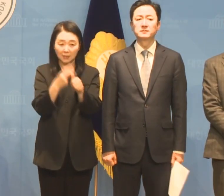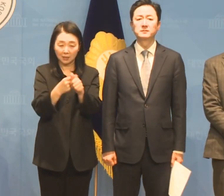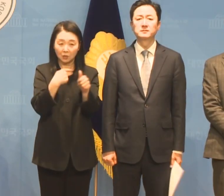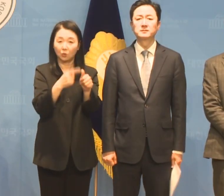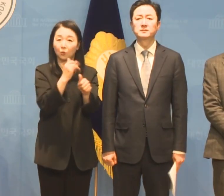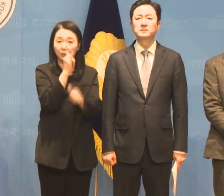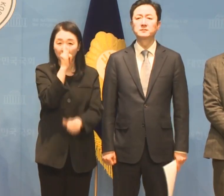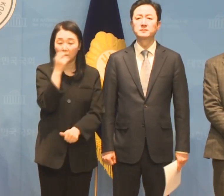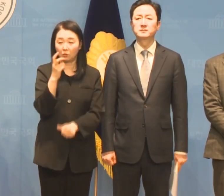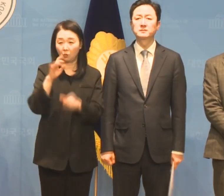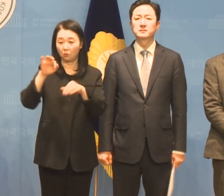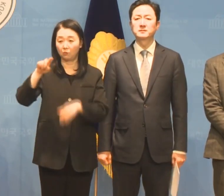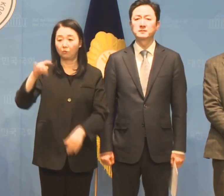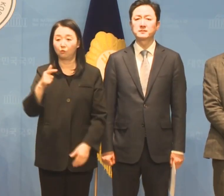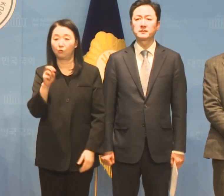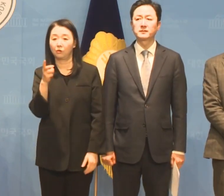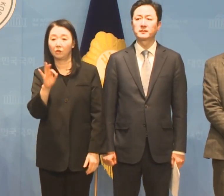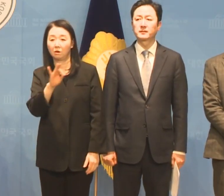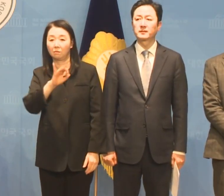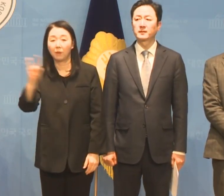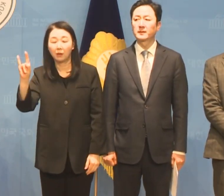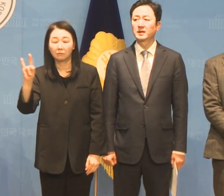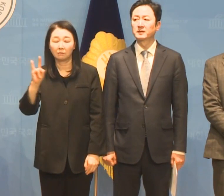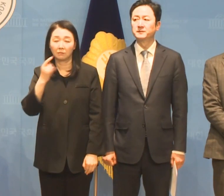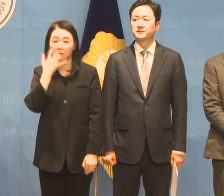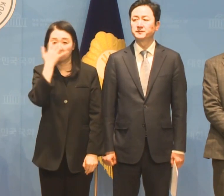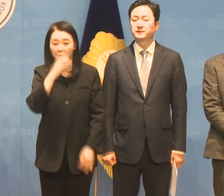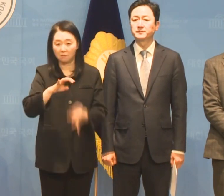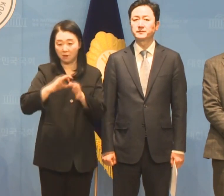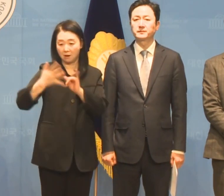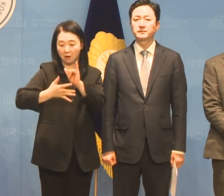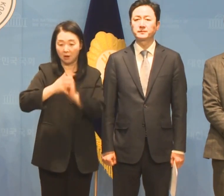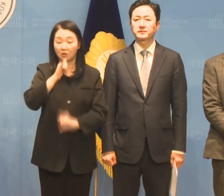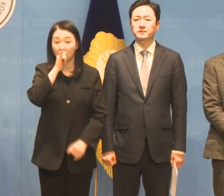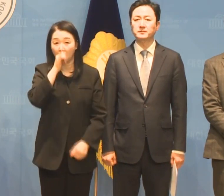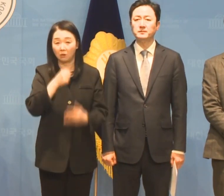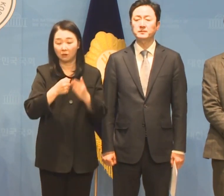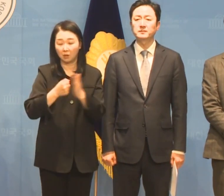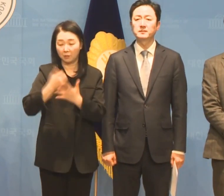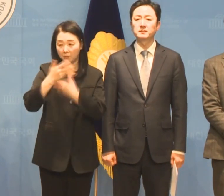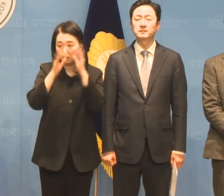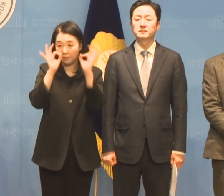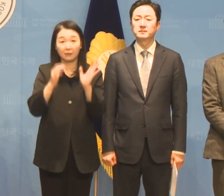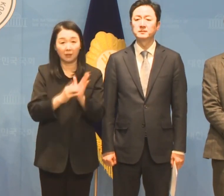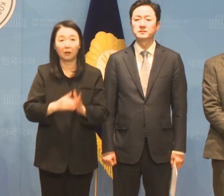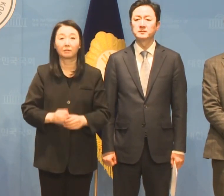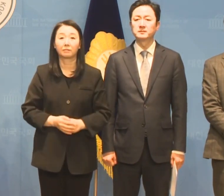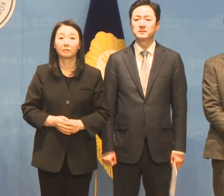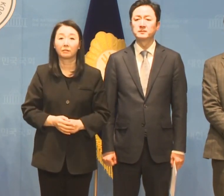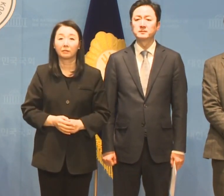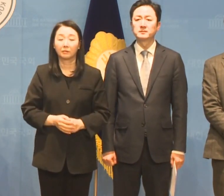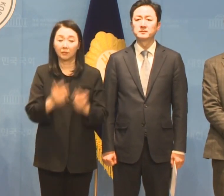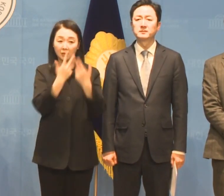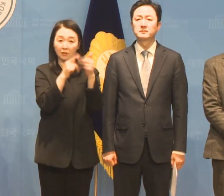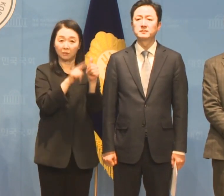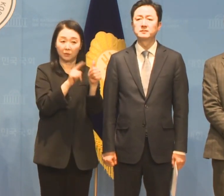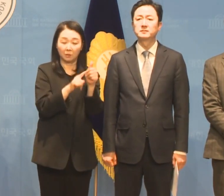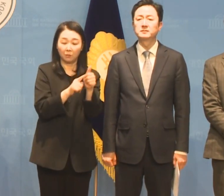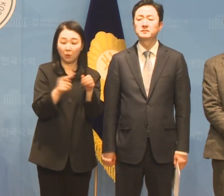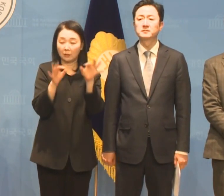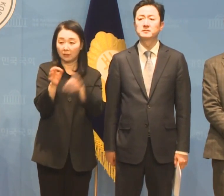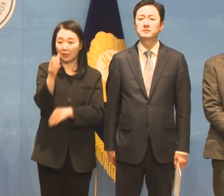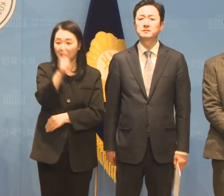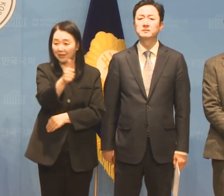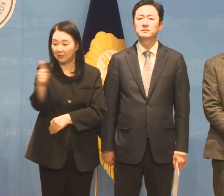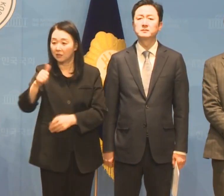문영배 헌법재판관이 음란물이 많은 카페에서 음란물을 시청했다. 세 번째, 이재명 대표가 은행장들이